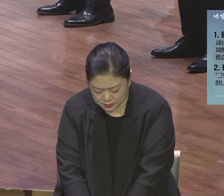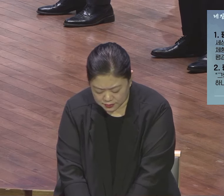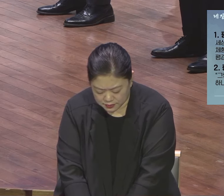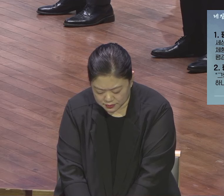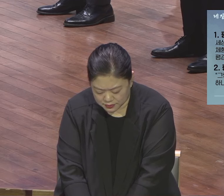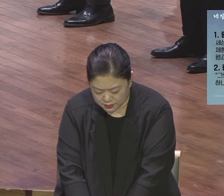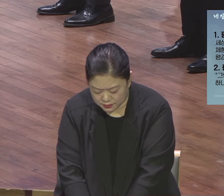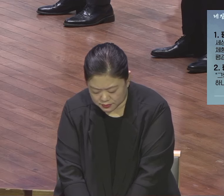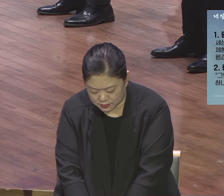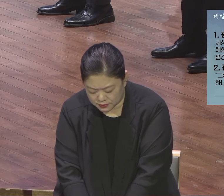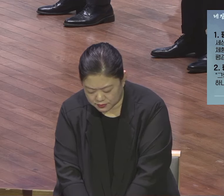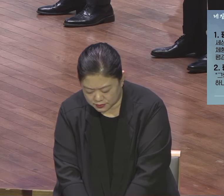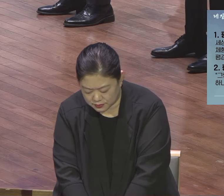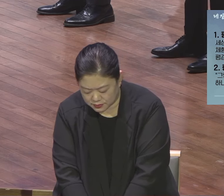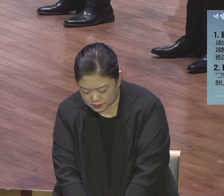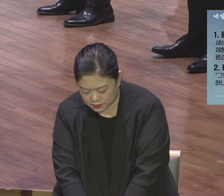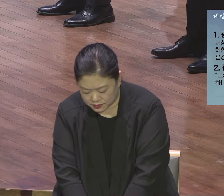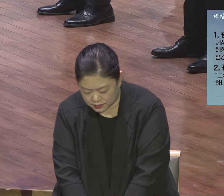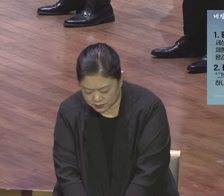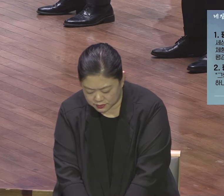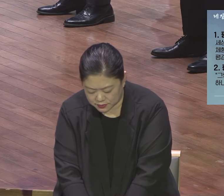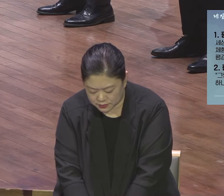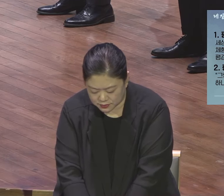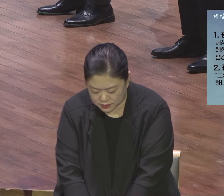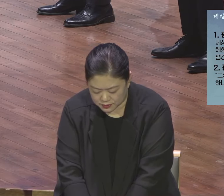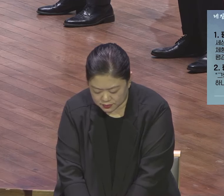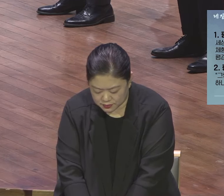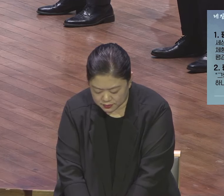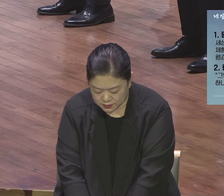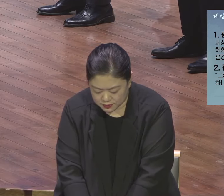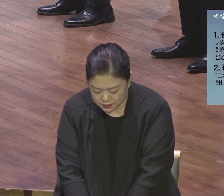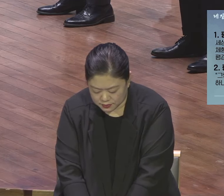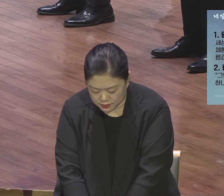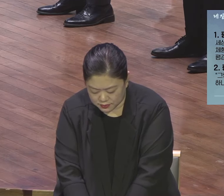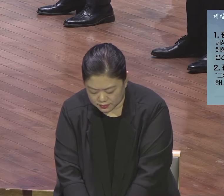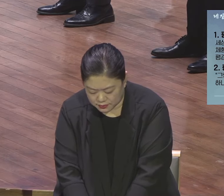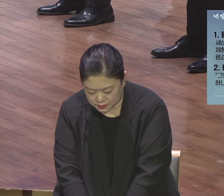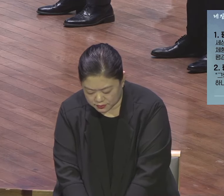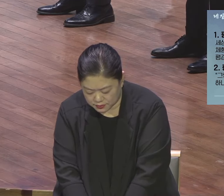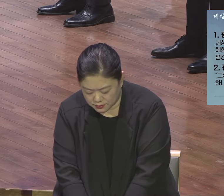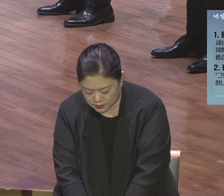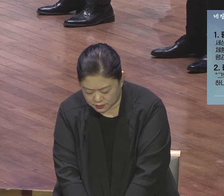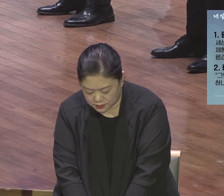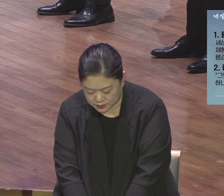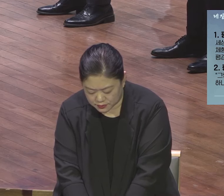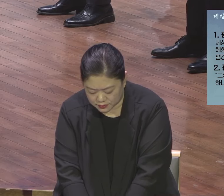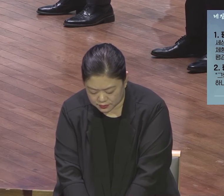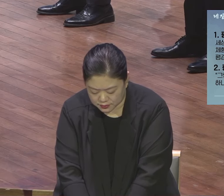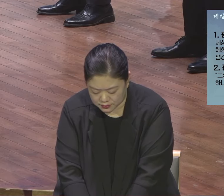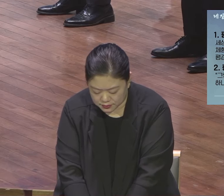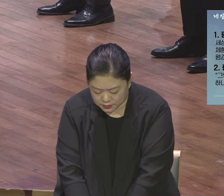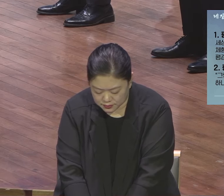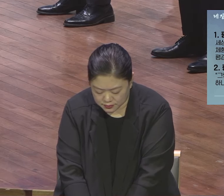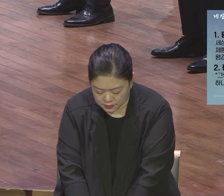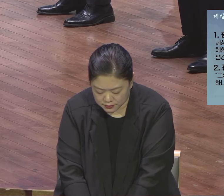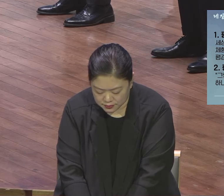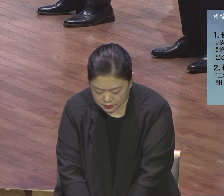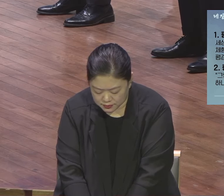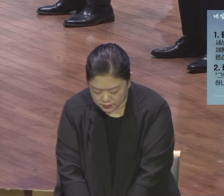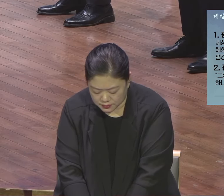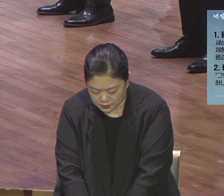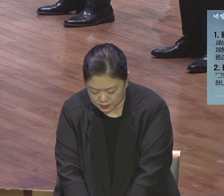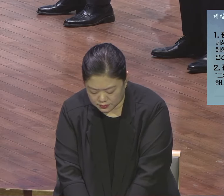세임받은 참으로 그리스도의 신자들로 다 세워져서 간절하고 천천히 세임하여 세임받은 이 시대에